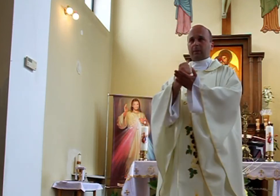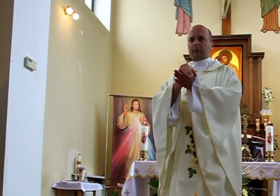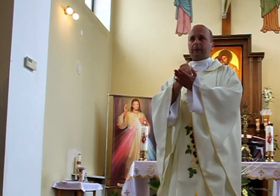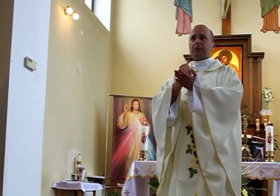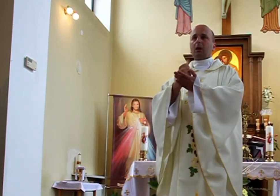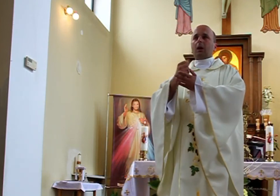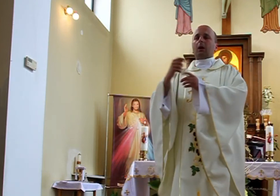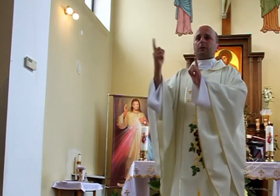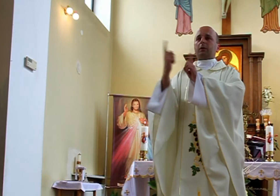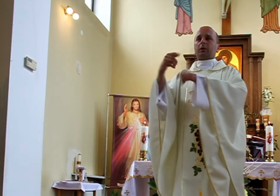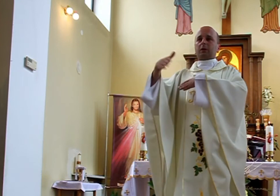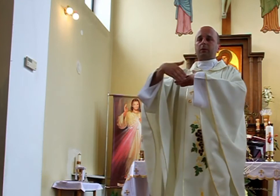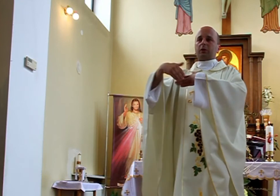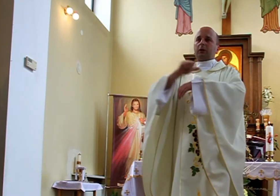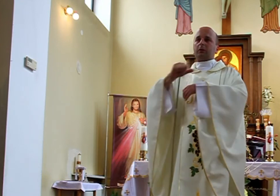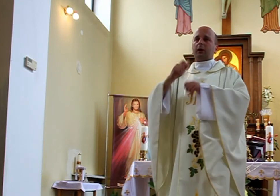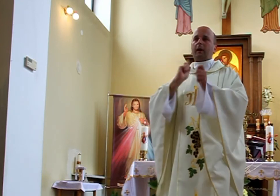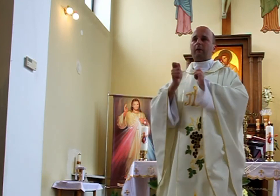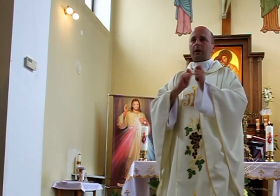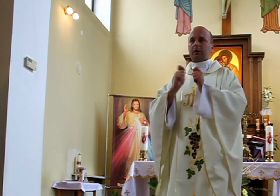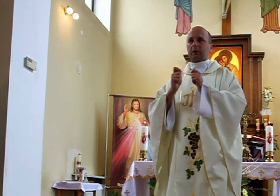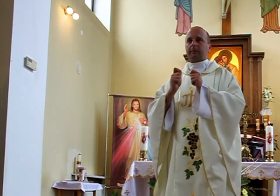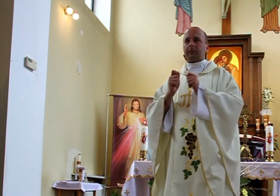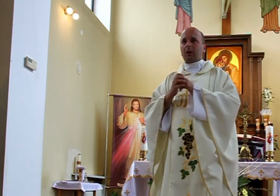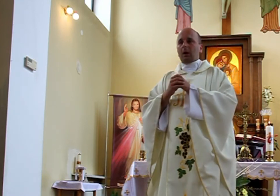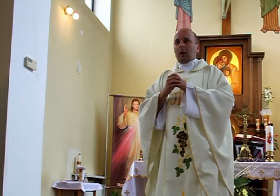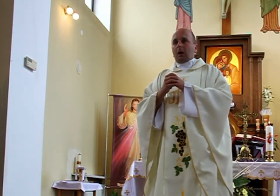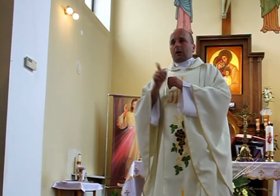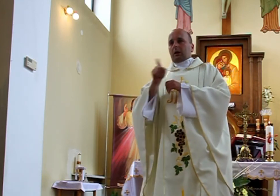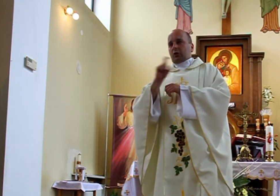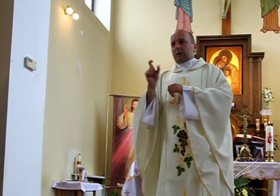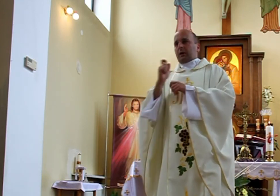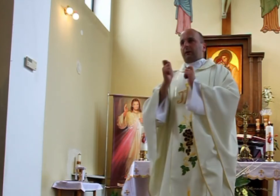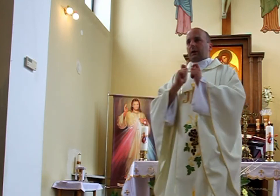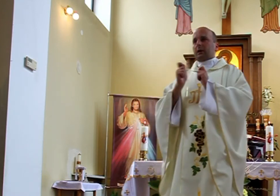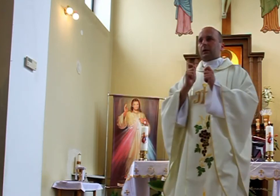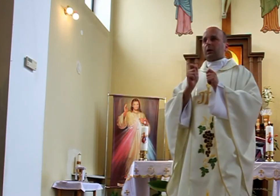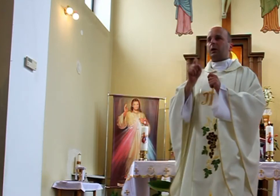sprawa. Zbliżają się wakacje. Ten czas wakacji to